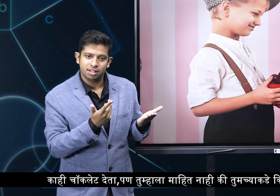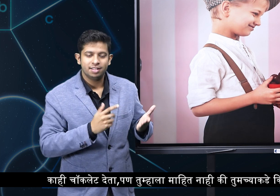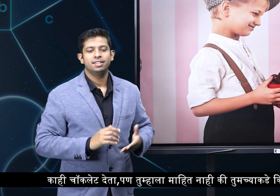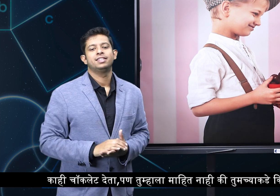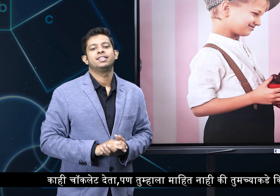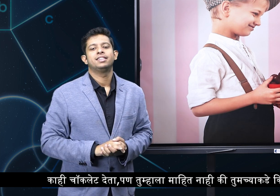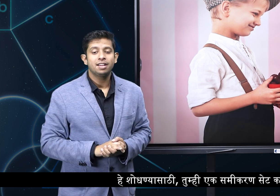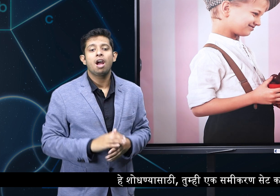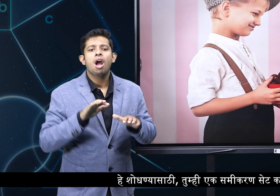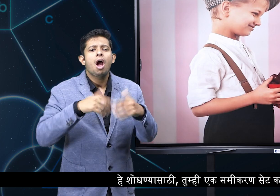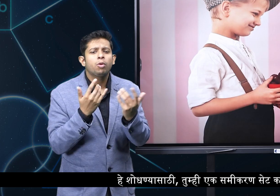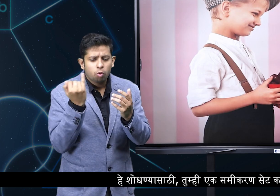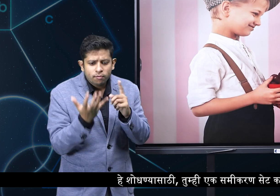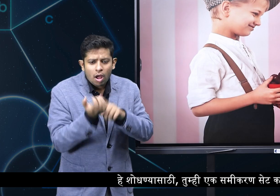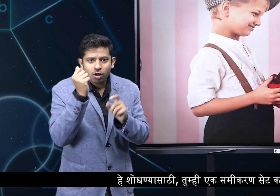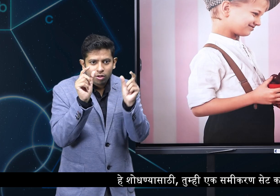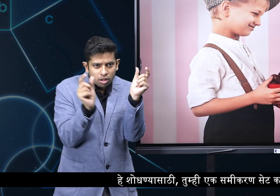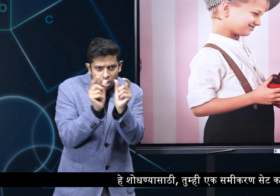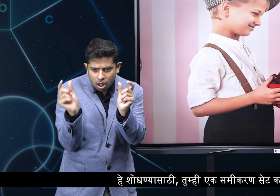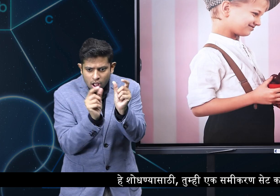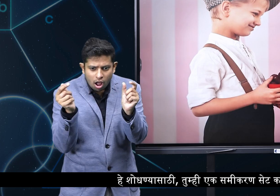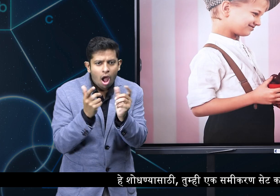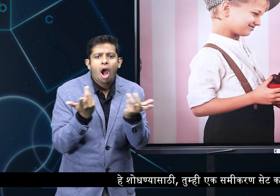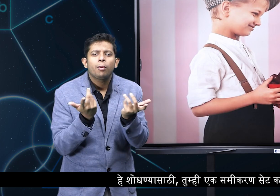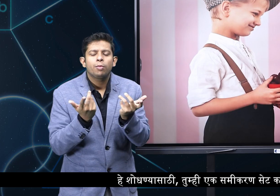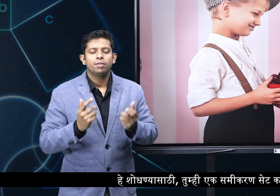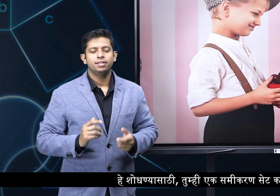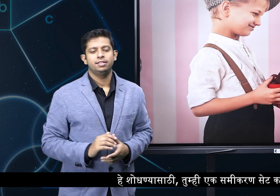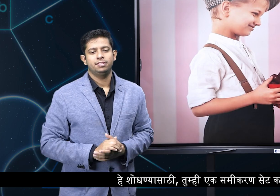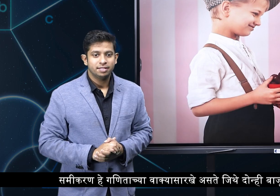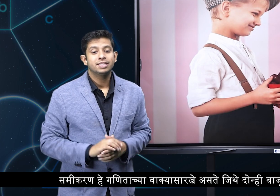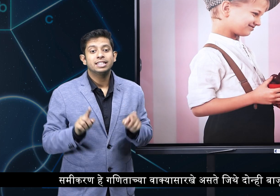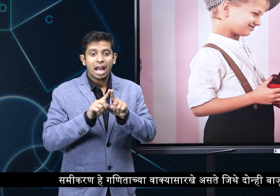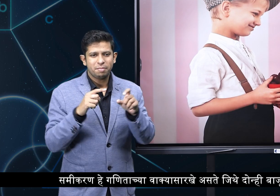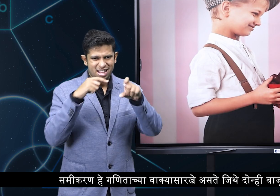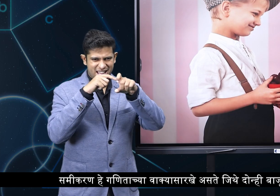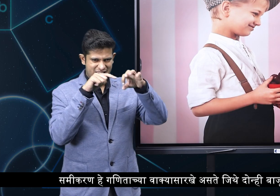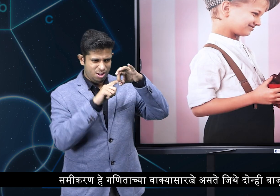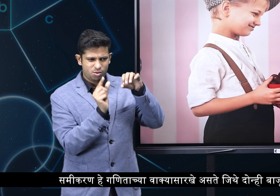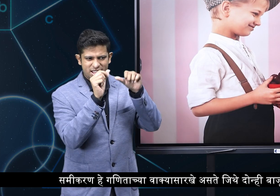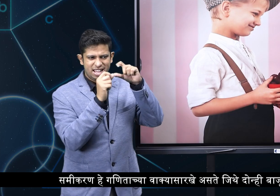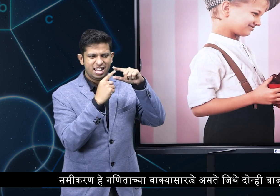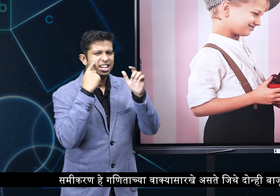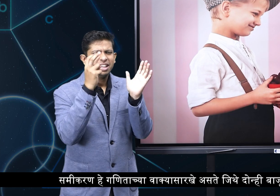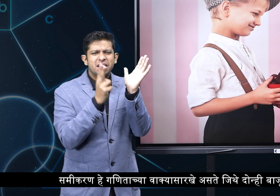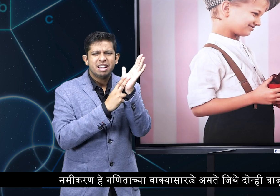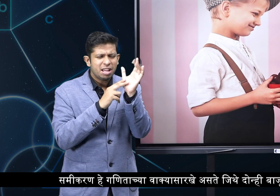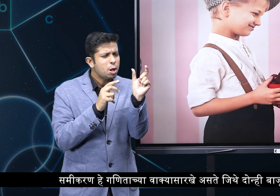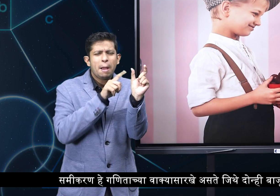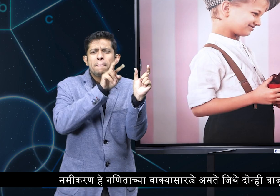आहेत. हे शोधण्यासाठी तुम्ही एक समीकरण सेट करू शकता. समीकरण हे गणिताच्या वाक्यासारख्या